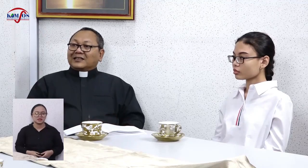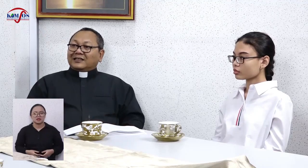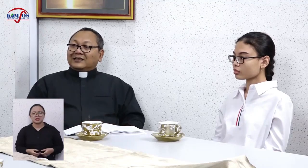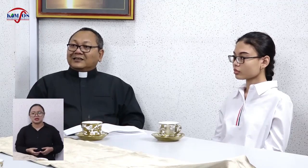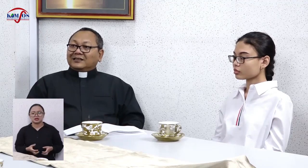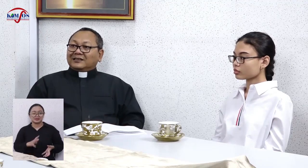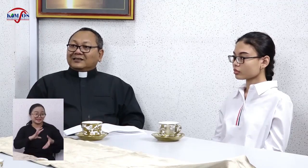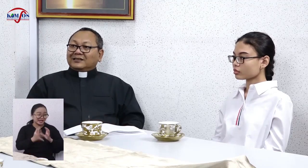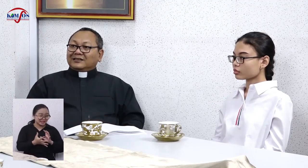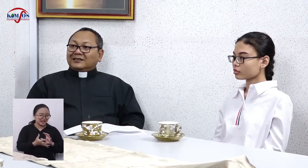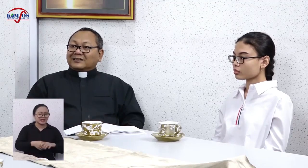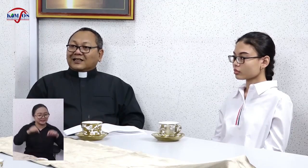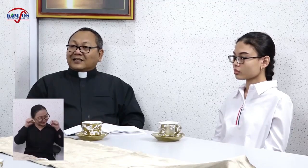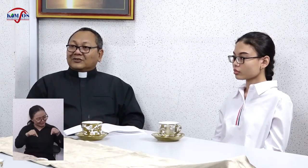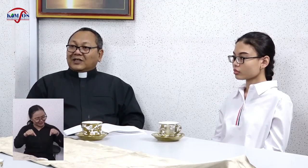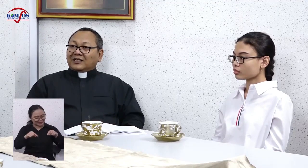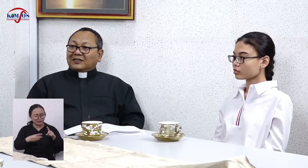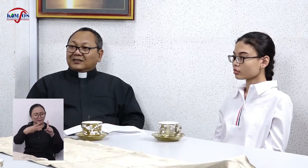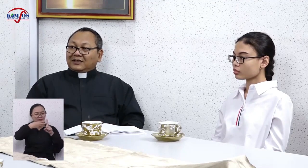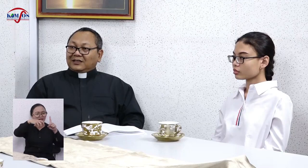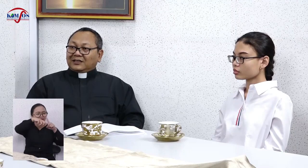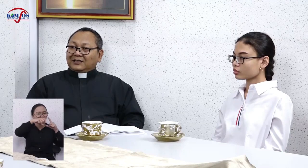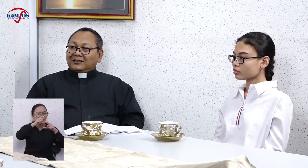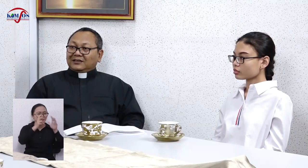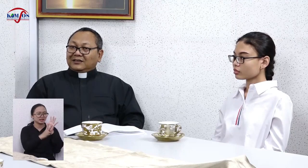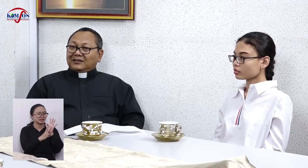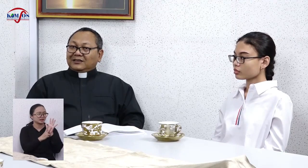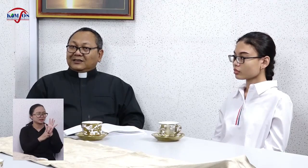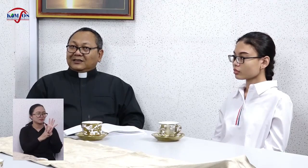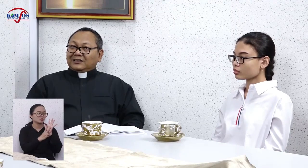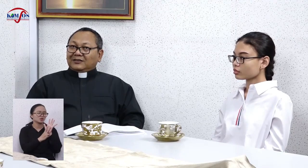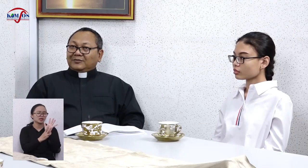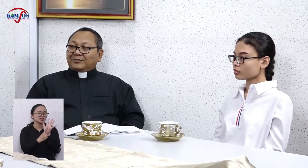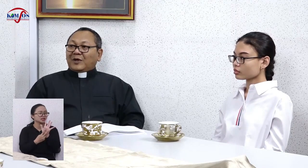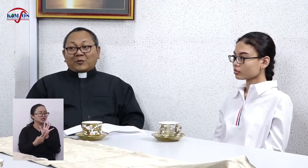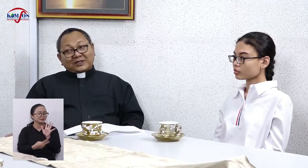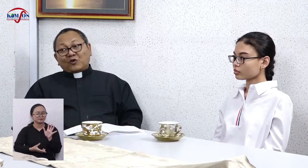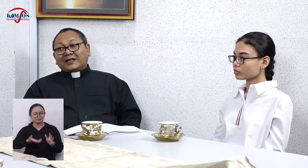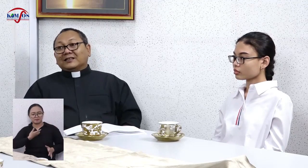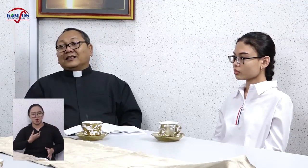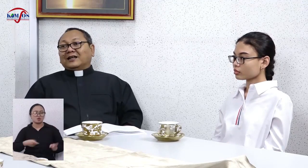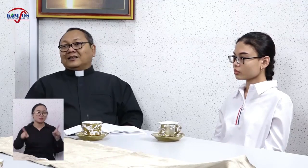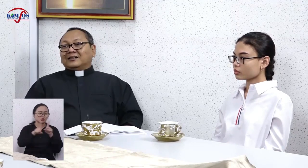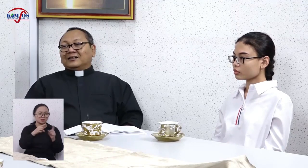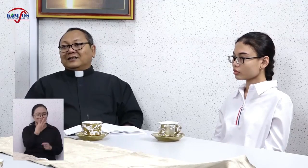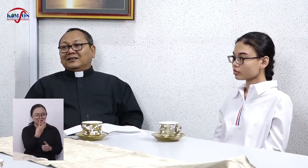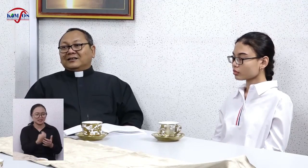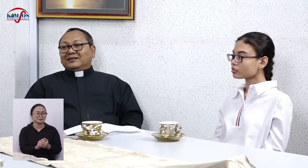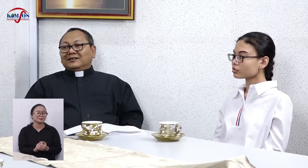pksn sekarang sudah mau pertemuan ketiga